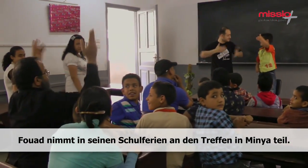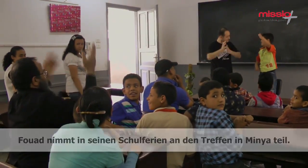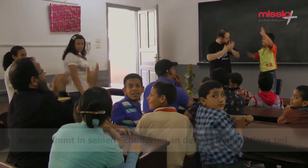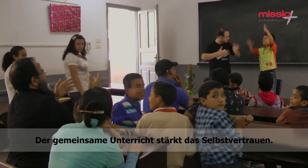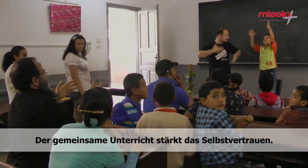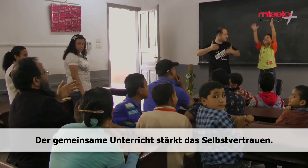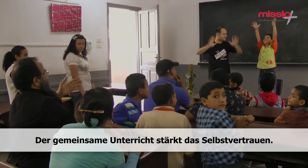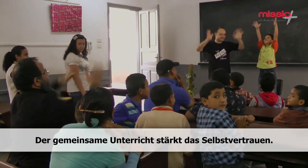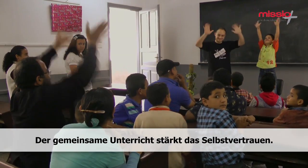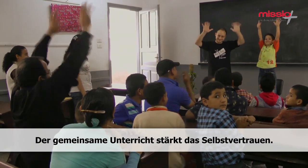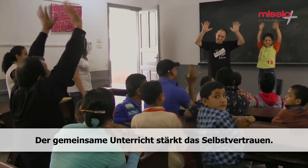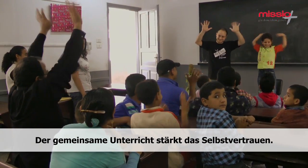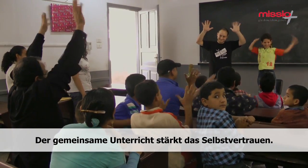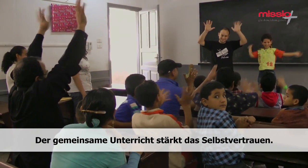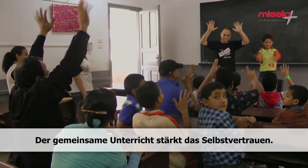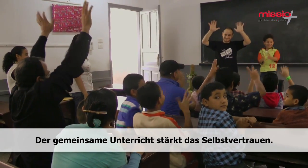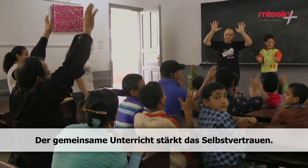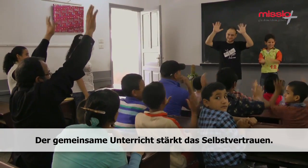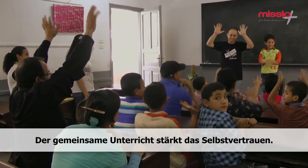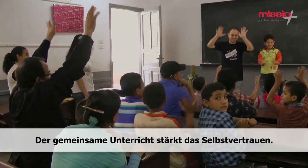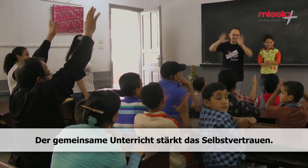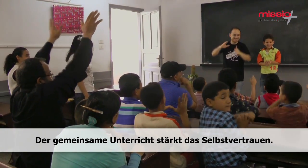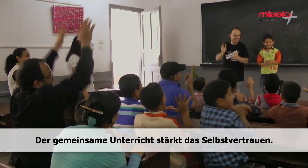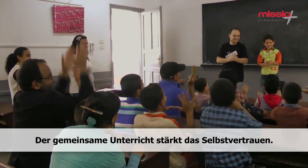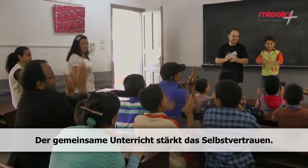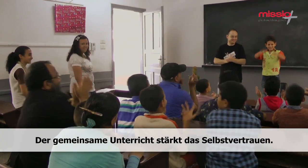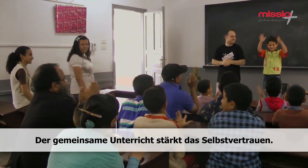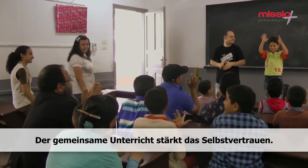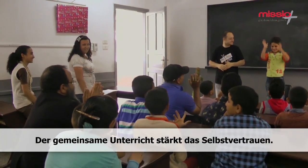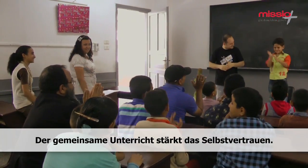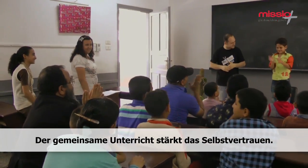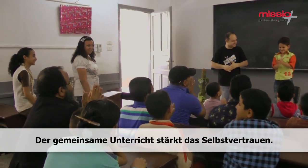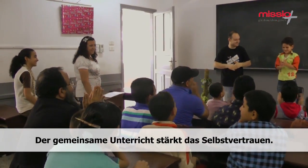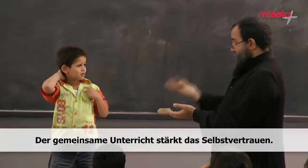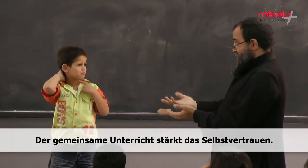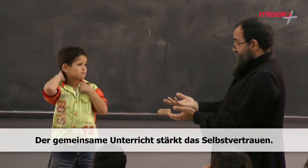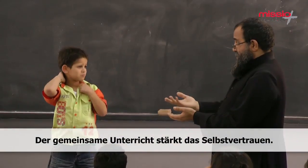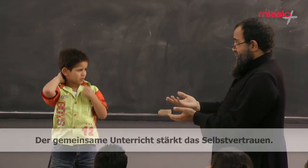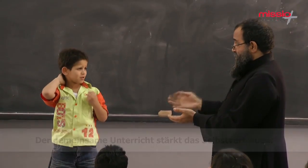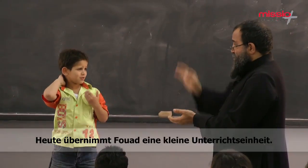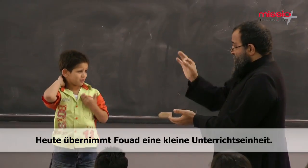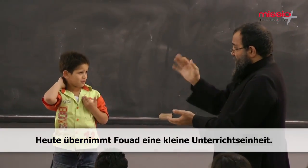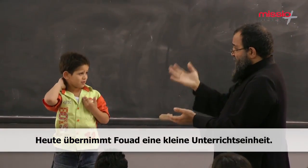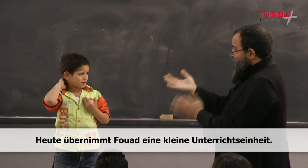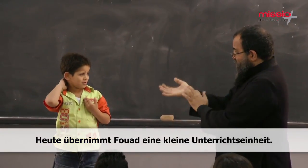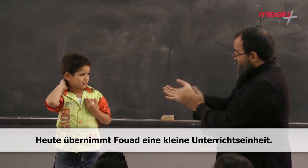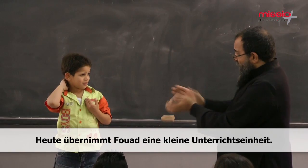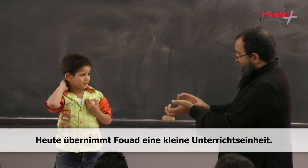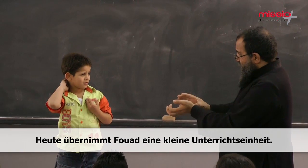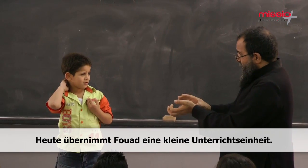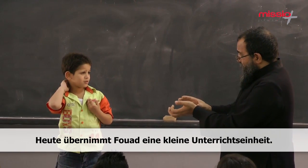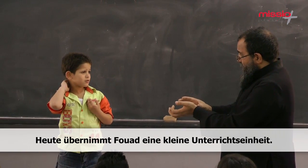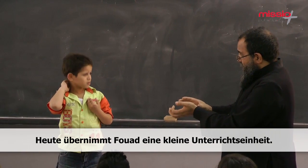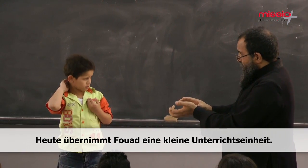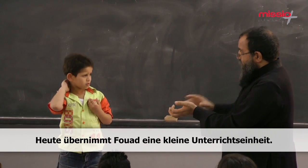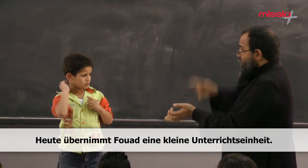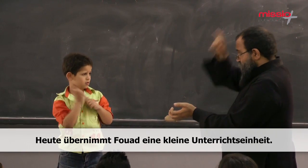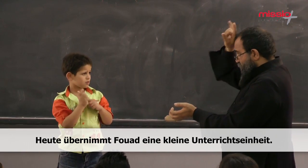Der Unterricht in der Gemeinschaft stärkt das Selbstbewusstsein der Kinder und Jugendlichen. Heute übernimmt Fuad eine der kleinen